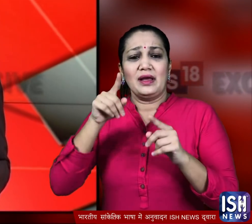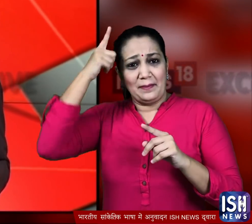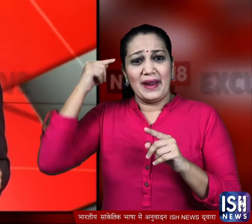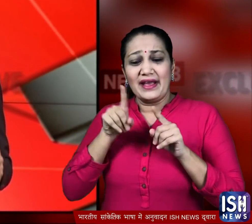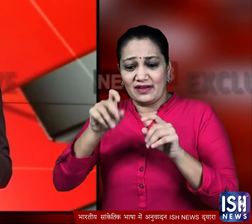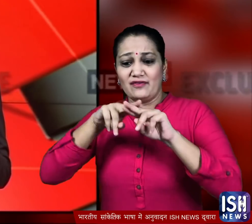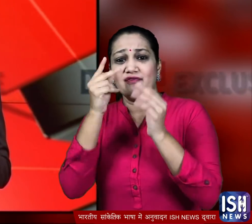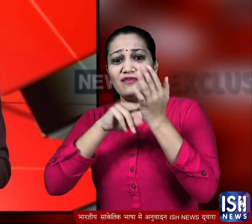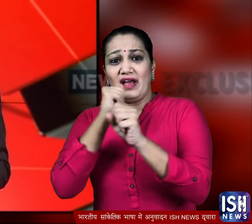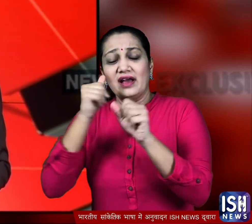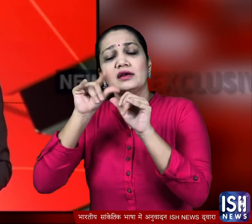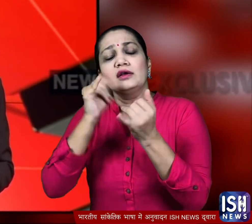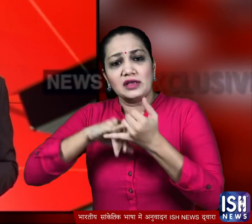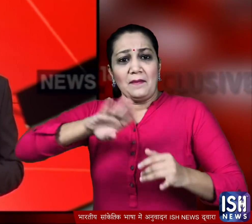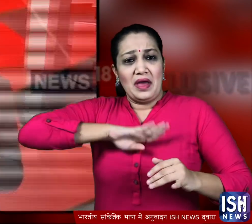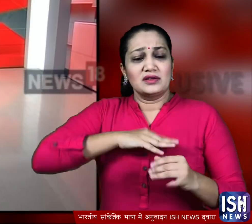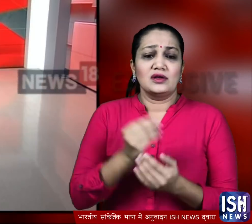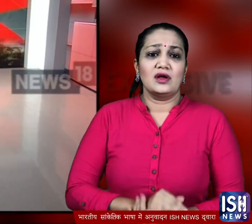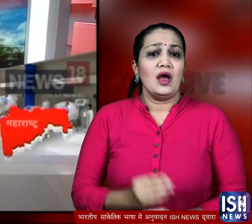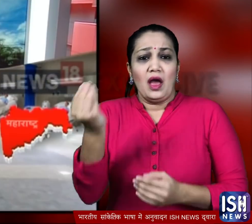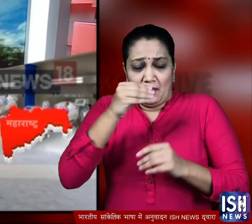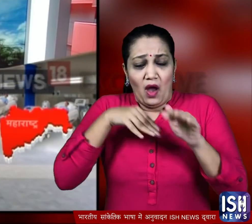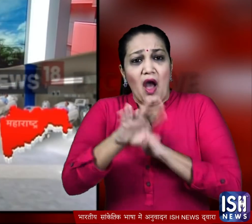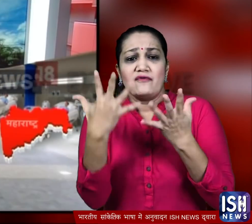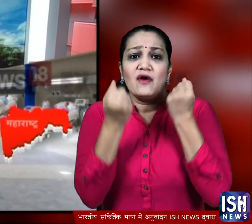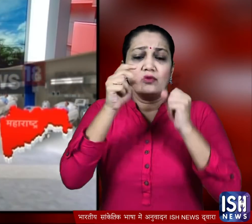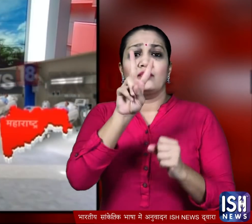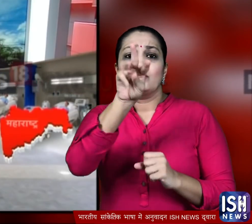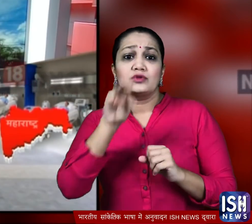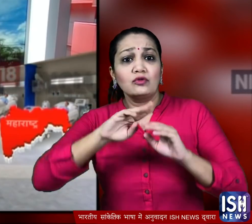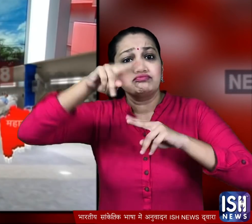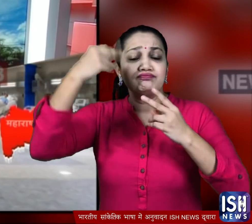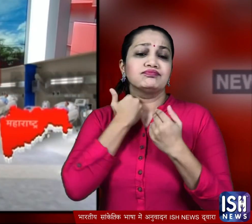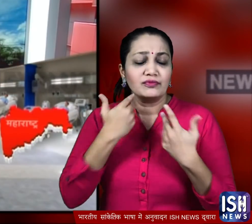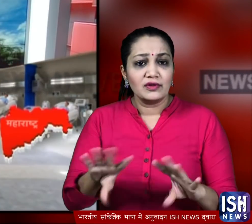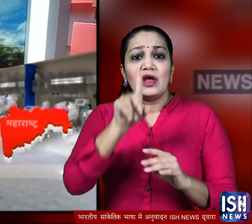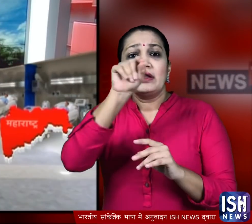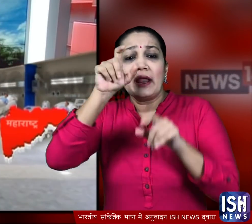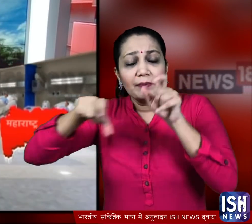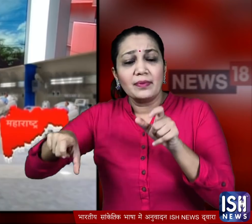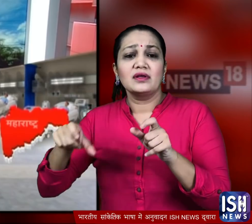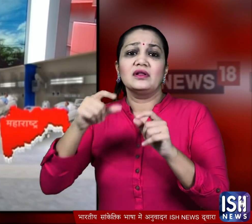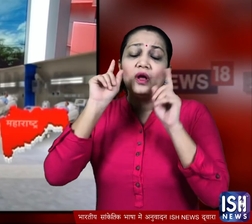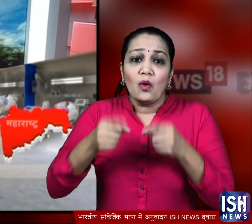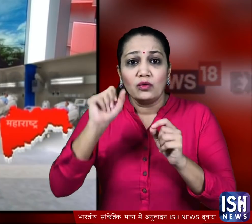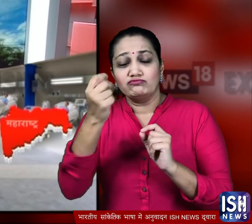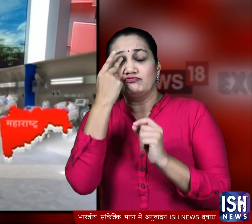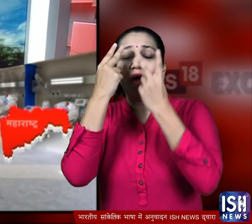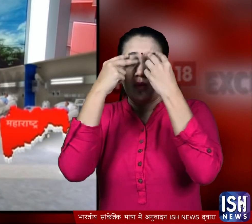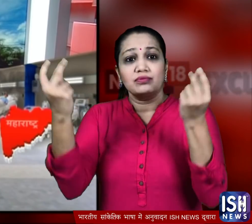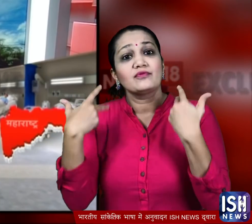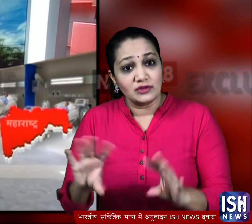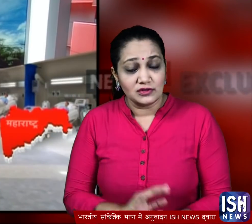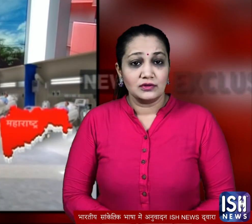दी। न्यूज 18 के अभिषेक पांडे की रिपोर्ट है कि महाराष्ट्र में इस बीमारी के 2000 से ज्यादा मरीज सामने आ चुके हैं, जिनमें 10 लोगों की जान बचाने के